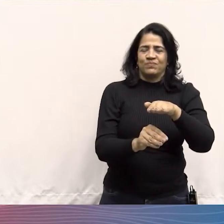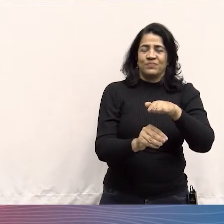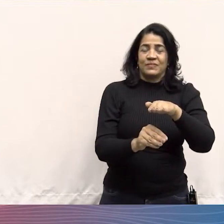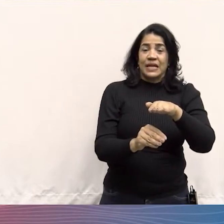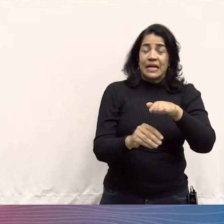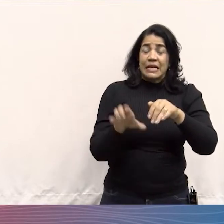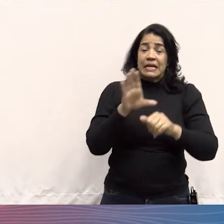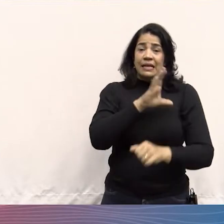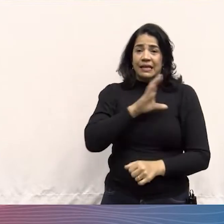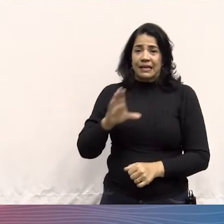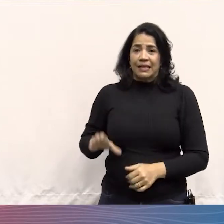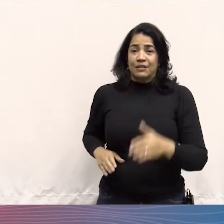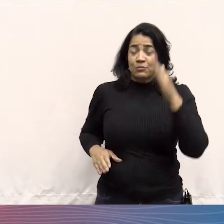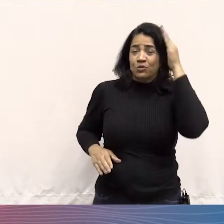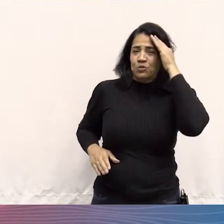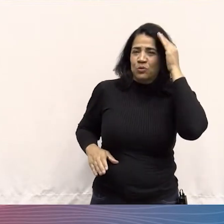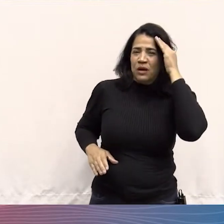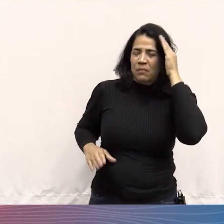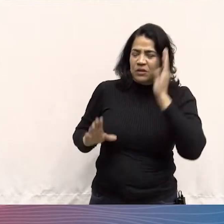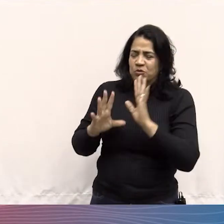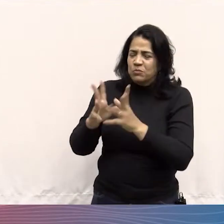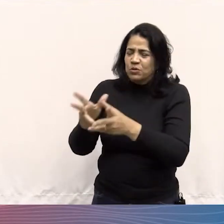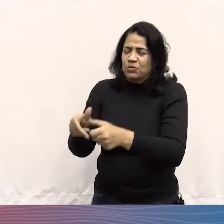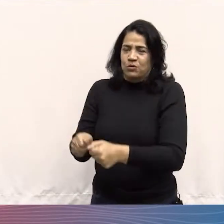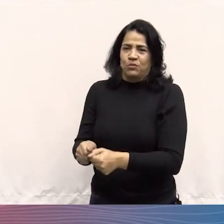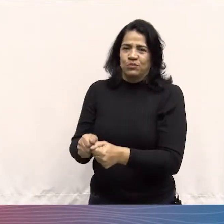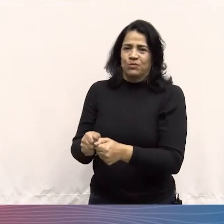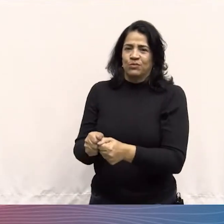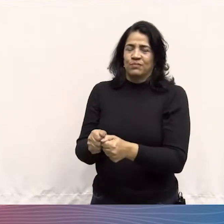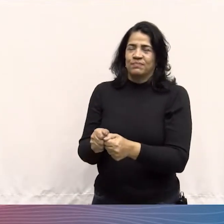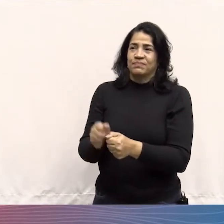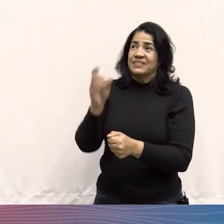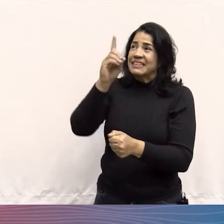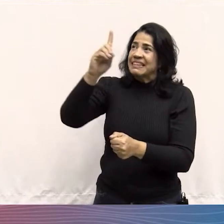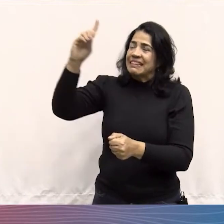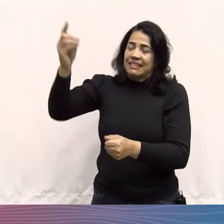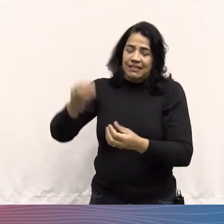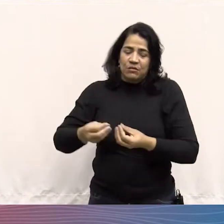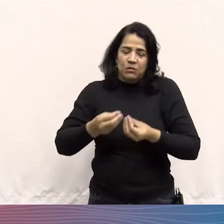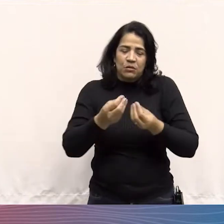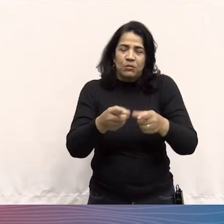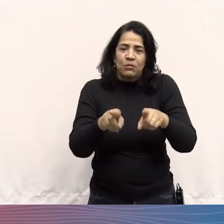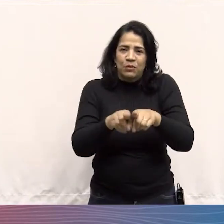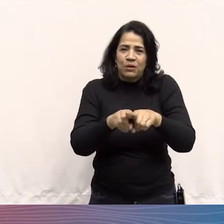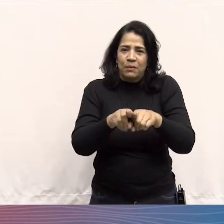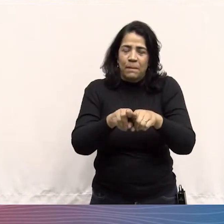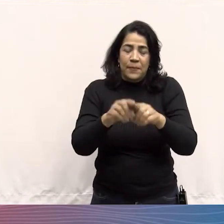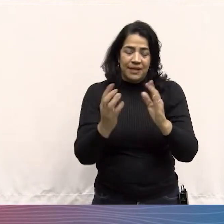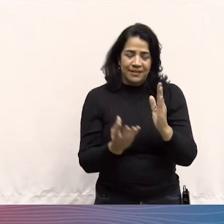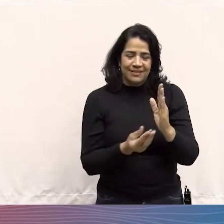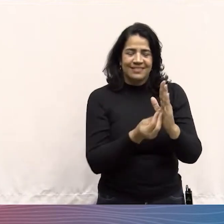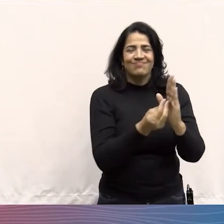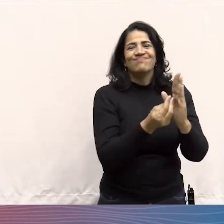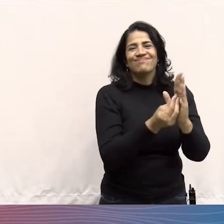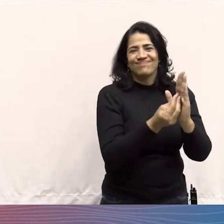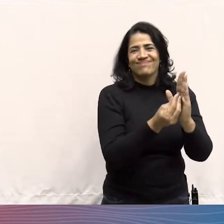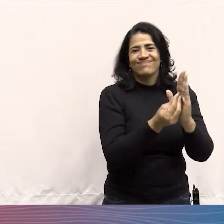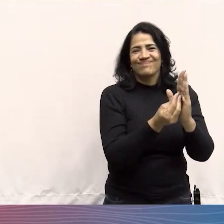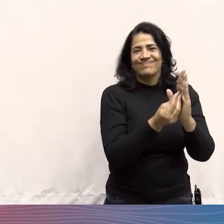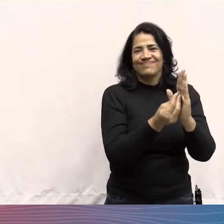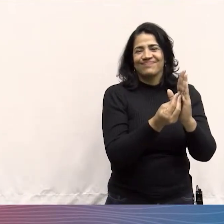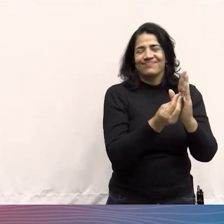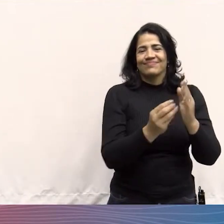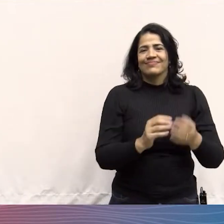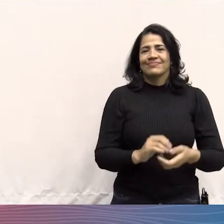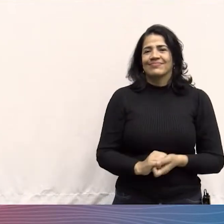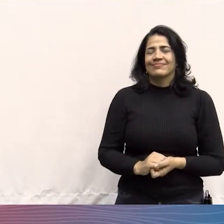o deu à igreja. O deu à